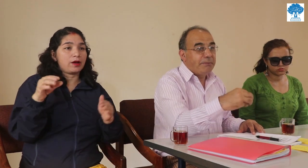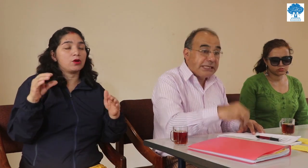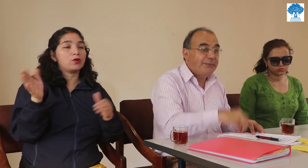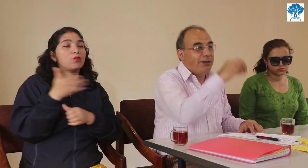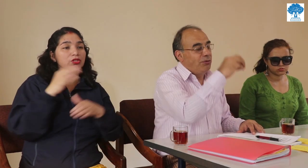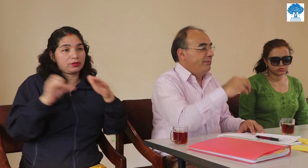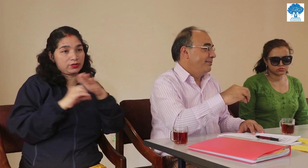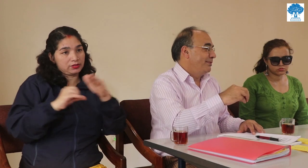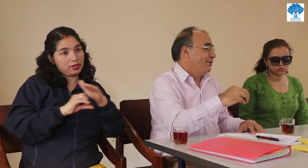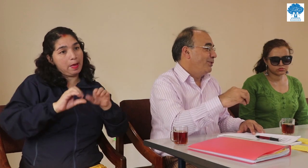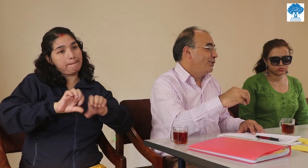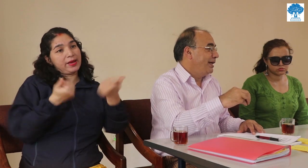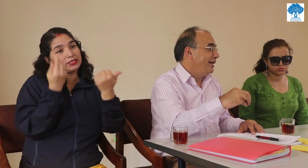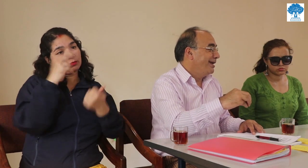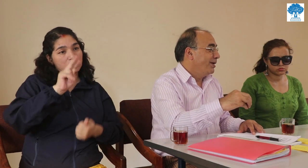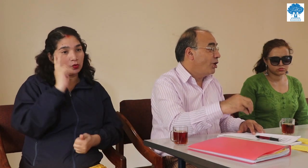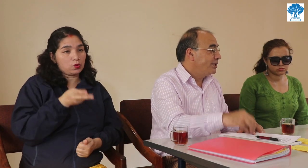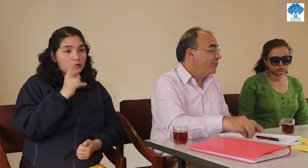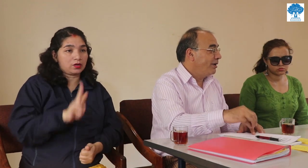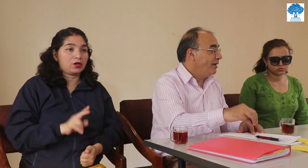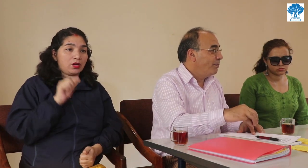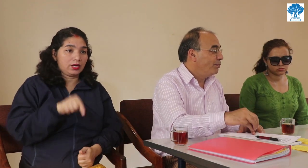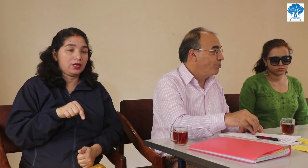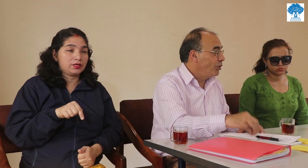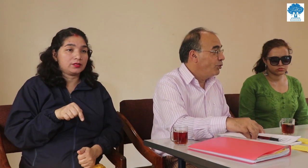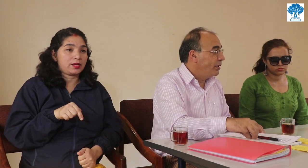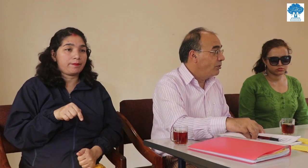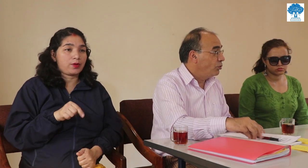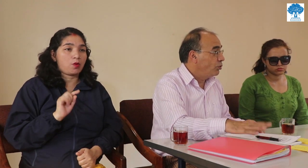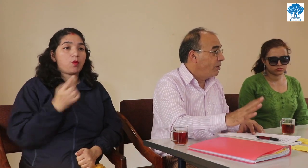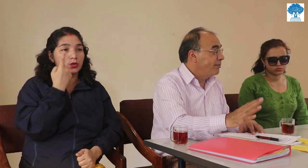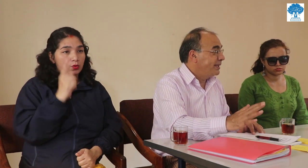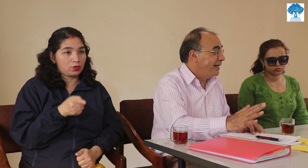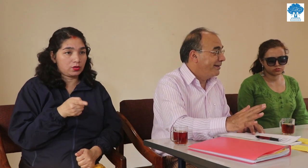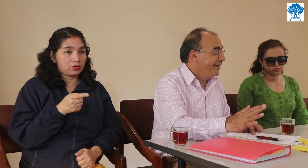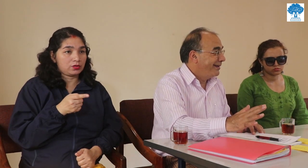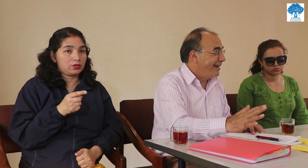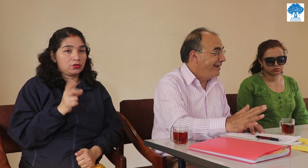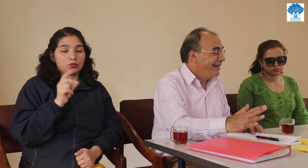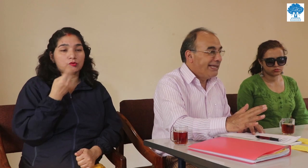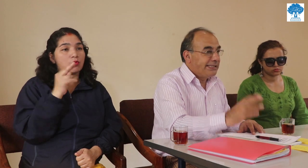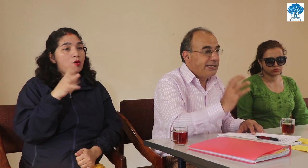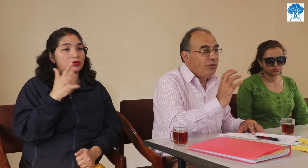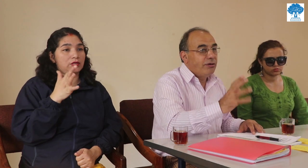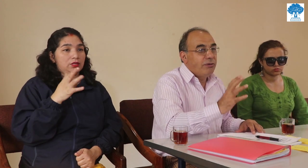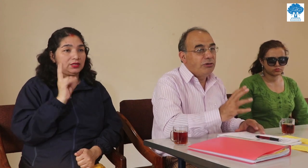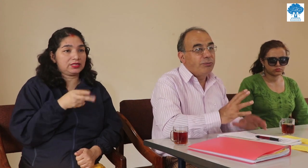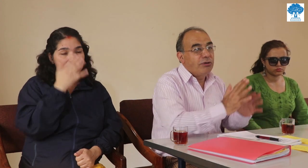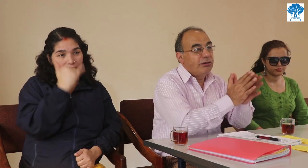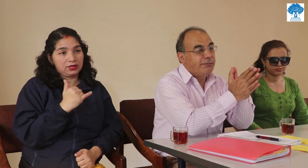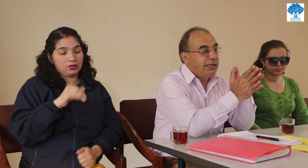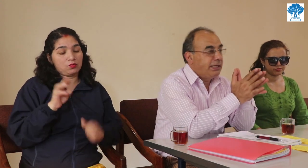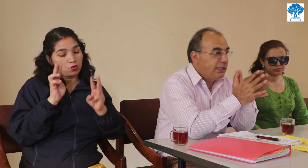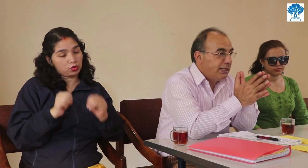पार्लियामेन्टबाट पास भएको हो. यो चाहिँ अहिलेसम्मकै पहिलो रेकर्ड हो, दोस्रो भएको पनि छैन होइन. त्यसैले यो एउटा